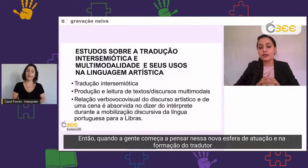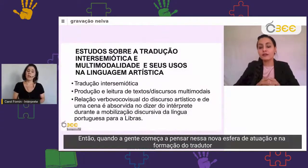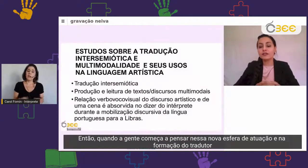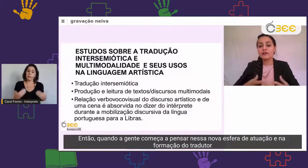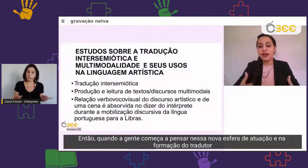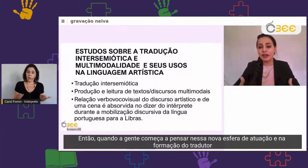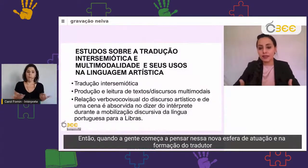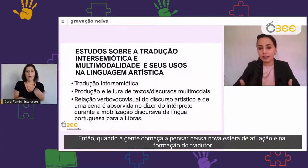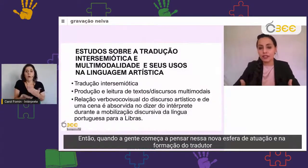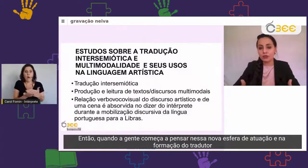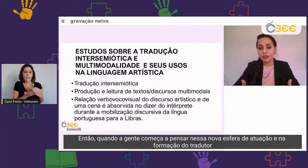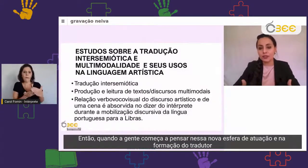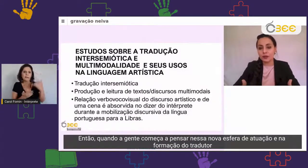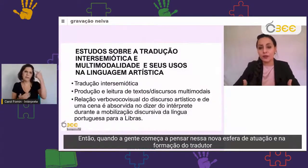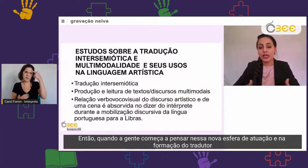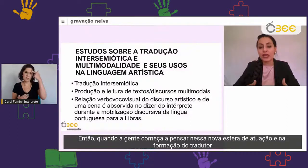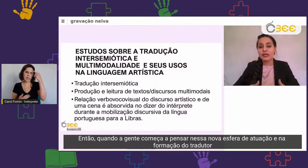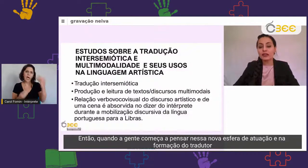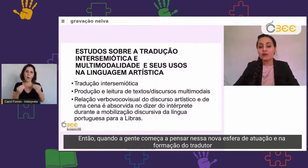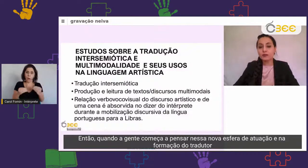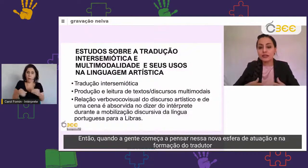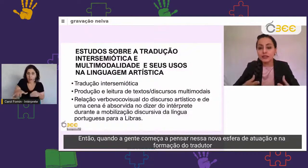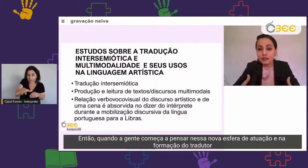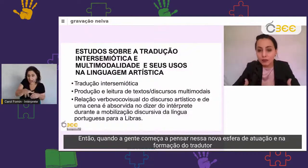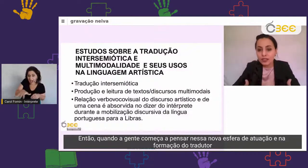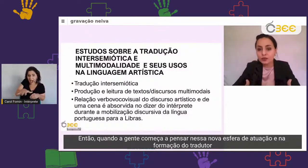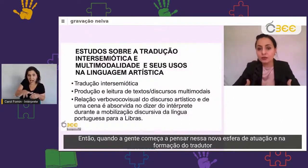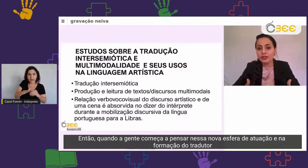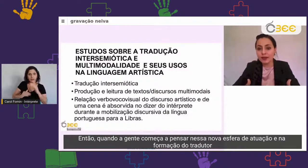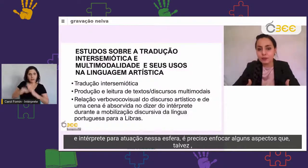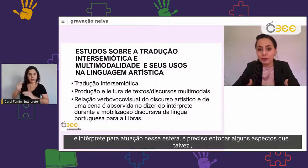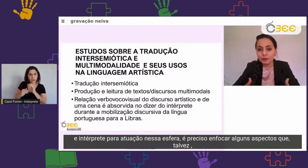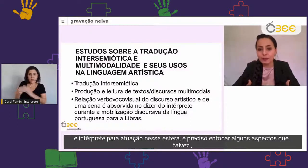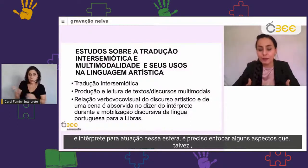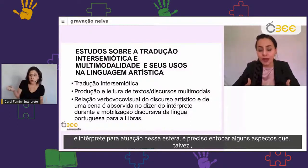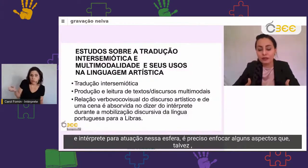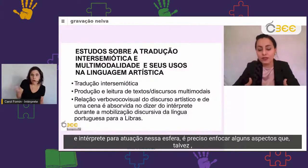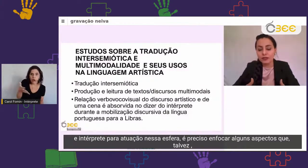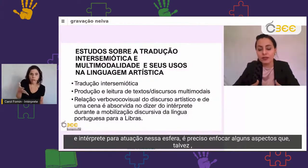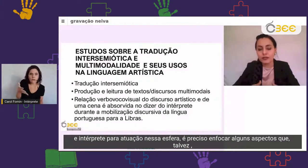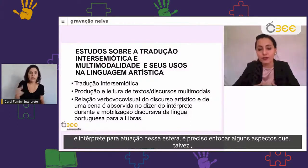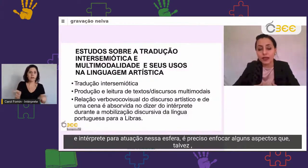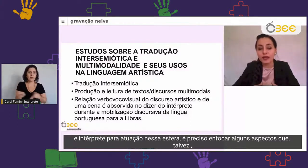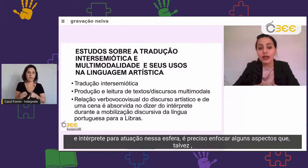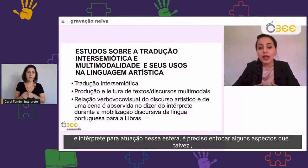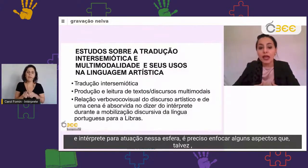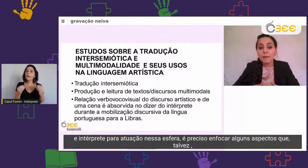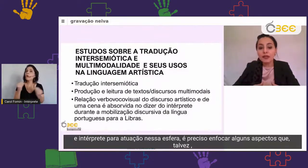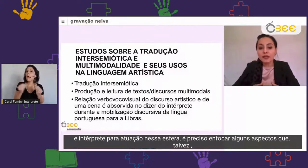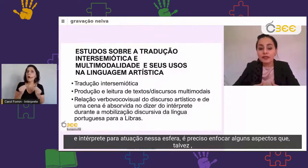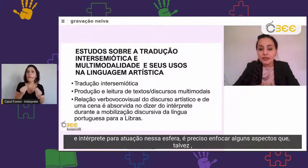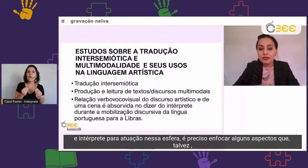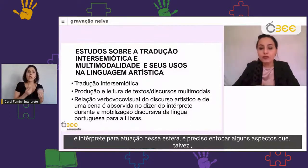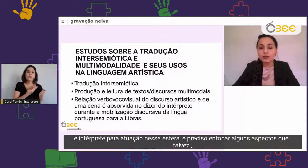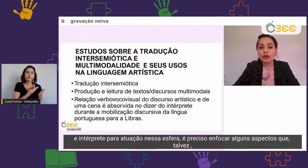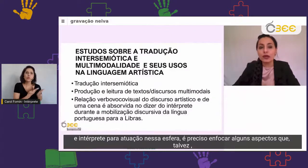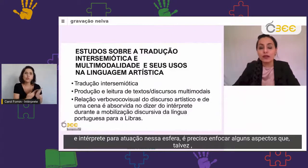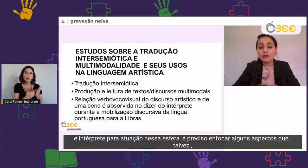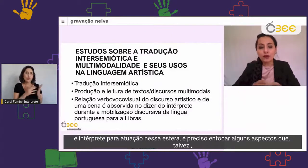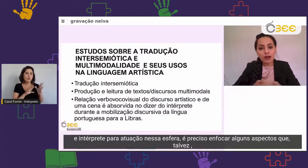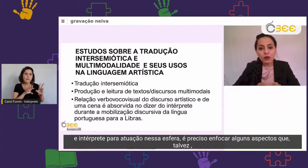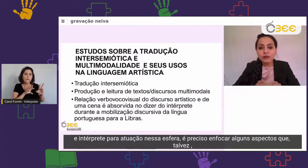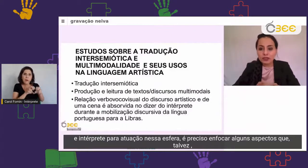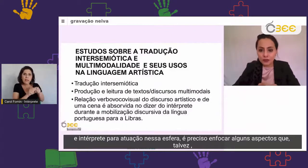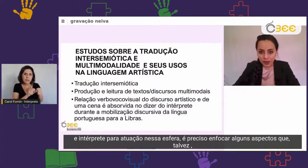nova esfera, né, de atuação e na formação do tradutor-intérprete para a atuação nessa esfera, é